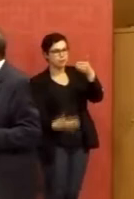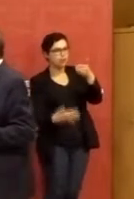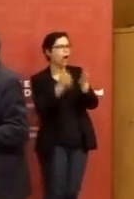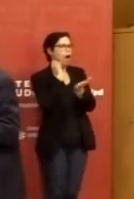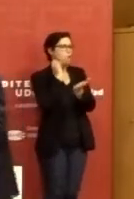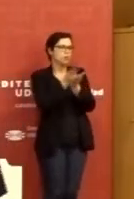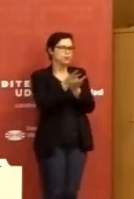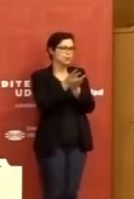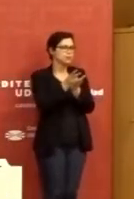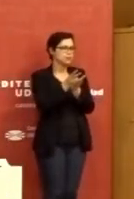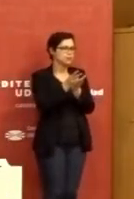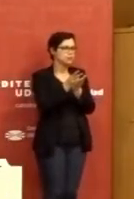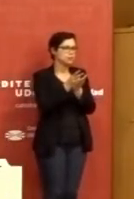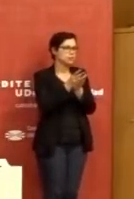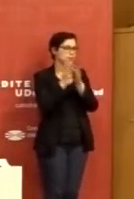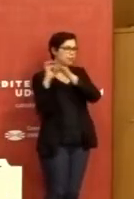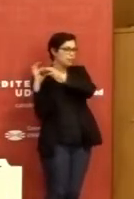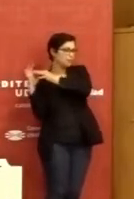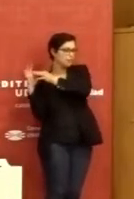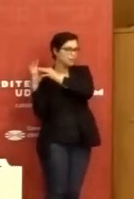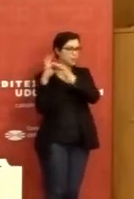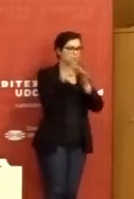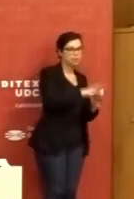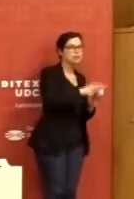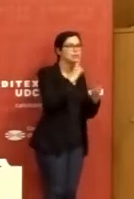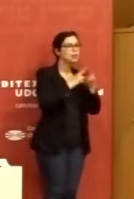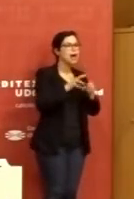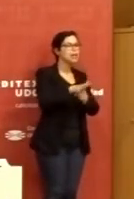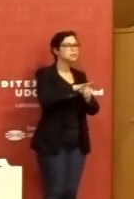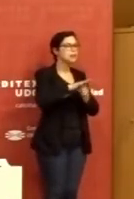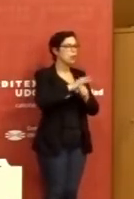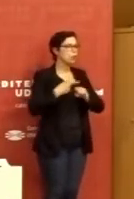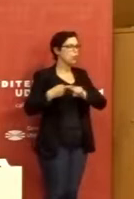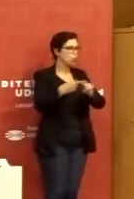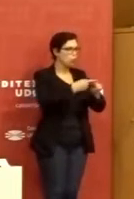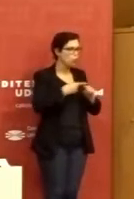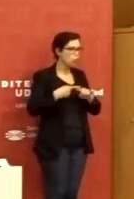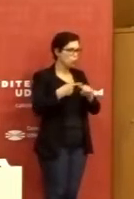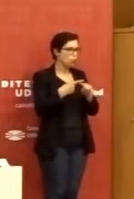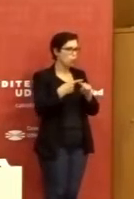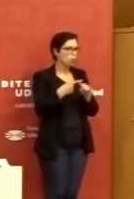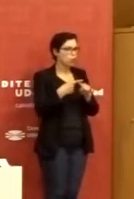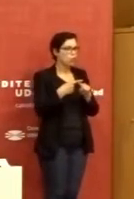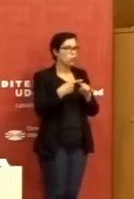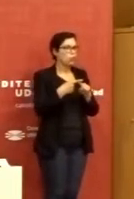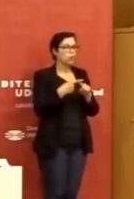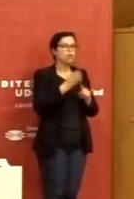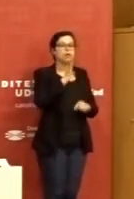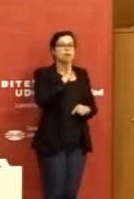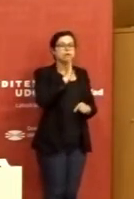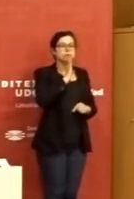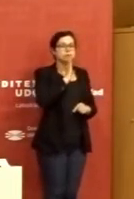que va muy en la línea de lo que está haciendo aquí el programa Espacio Compartido. De hecho, nosotros vinimos antes de montar